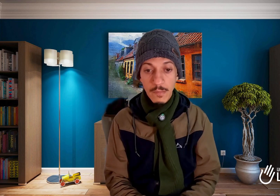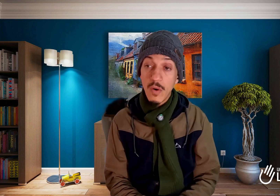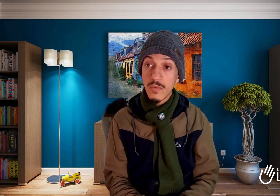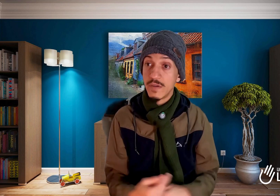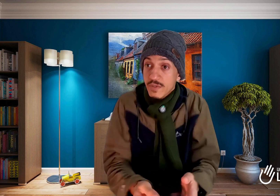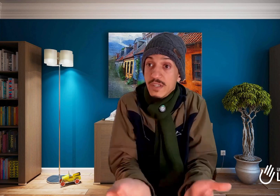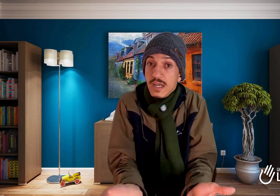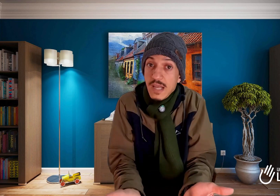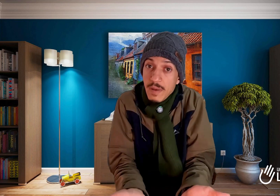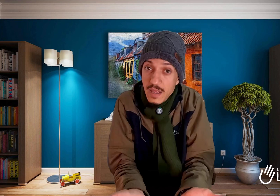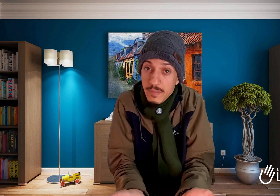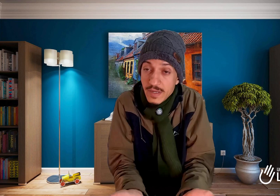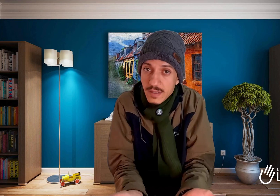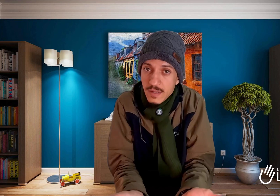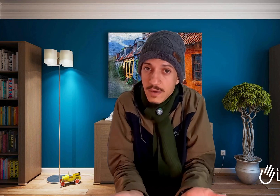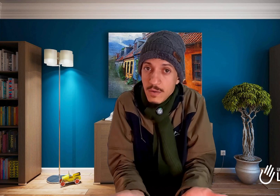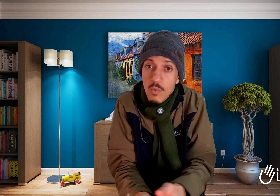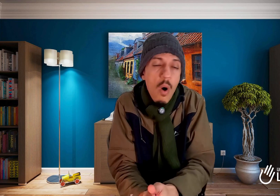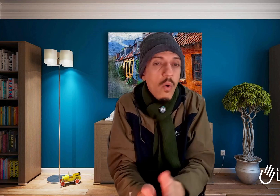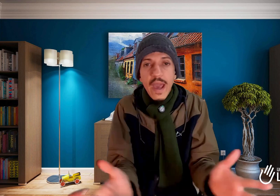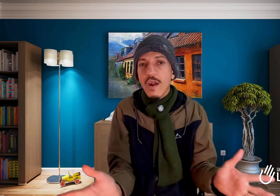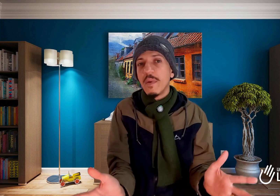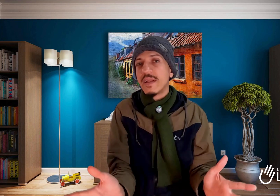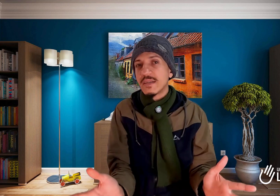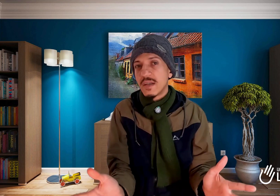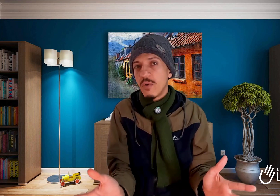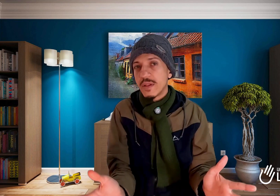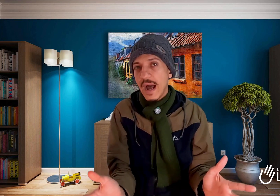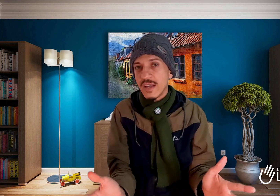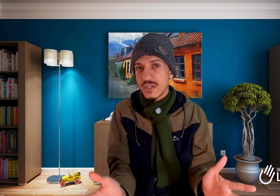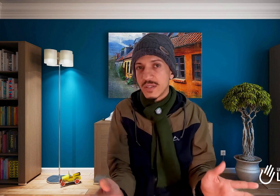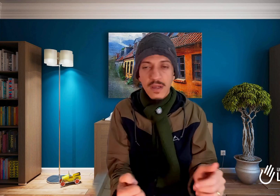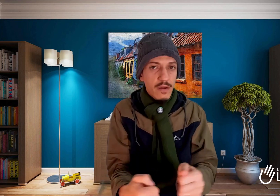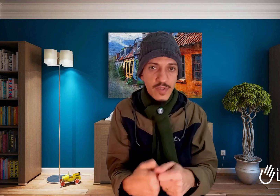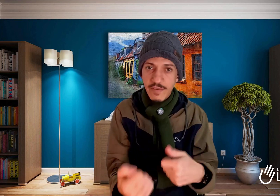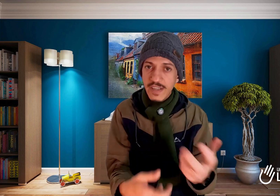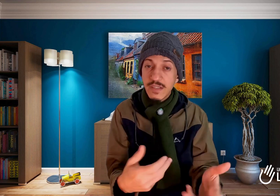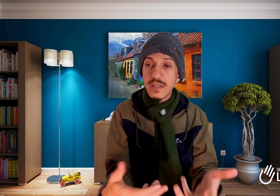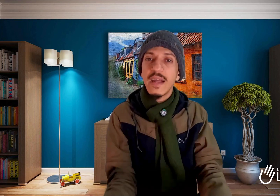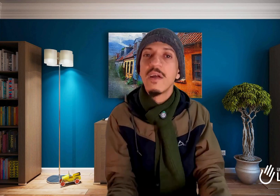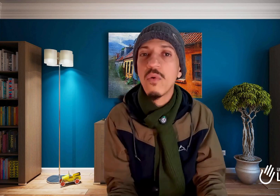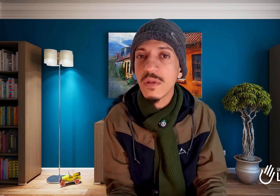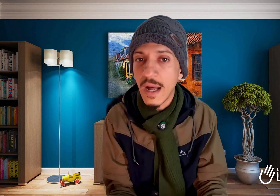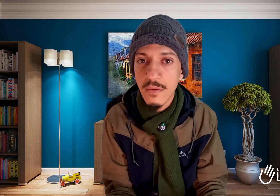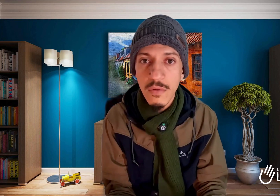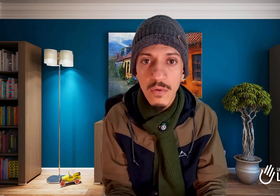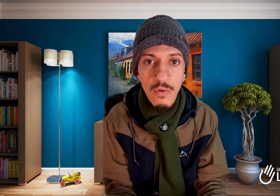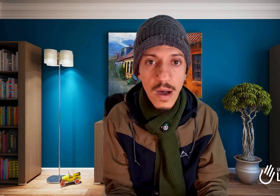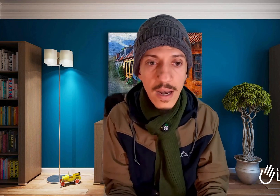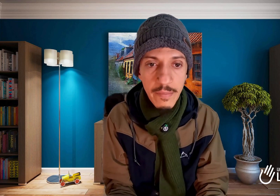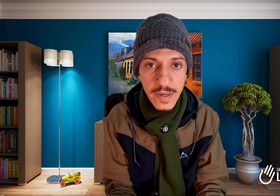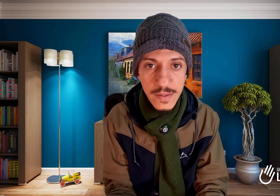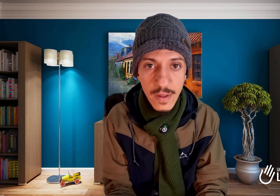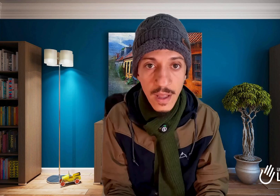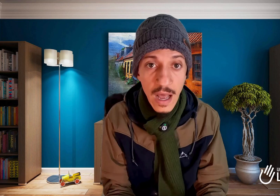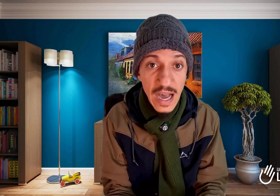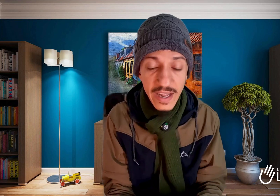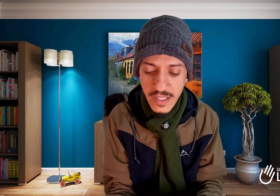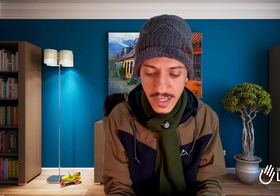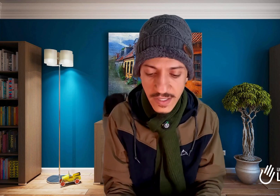se você já sabe a Libras, qualquer uma dessas abordagens, você vai se manter em contato com a Libras. A grande questão é que,